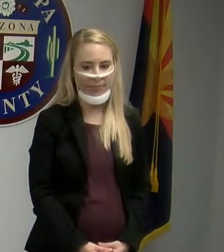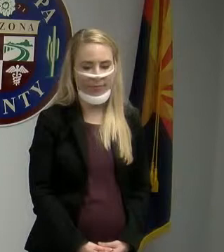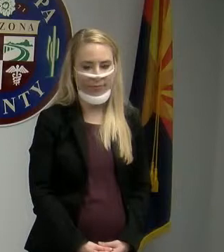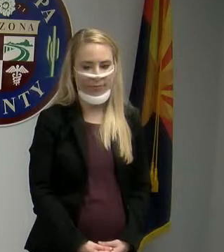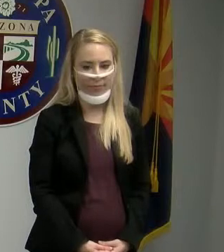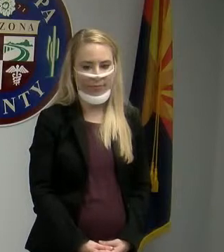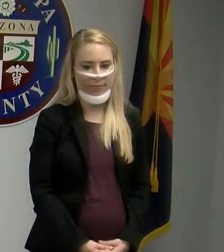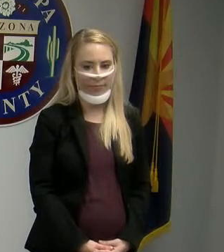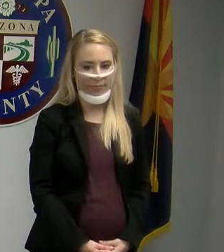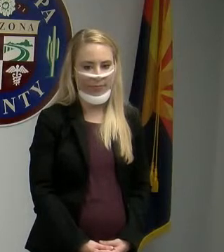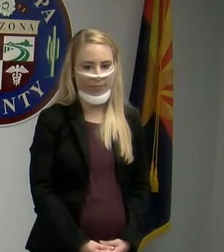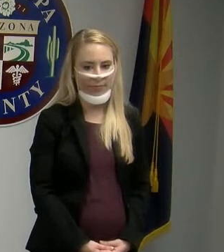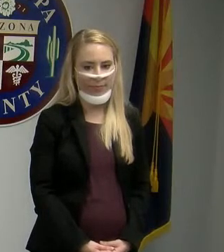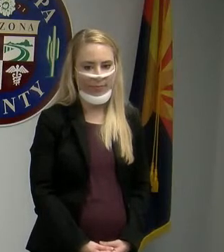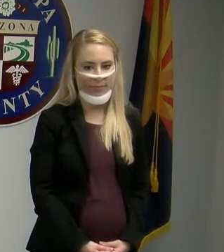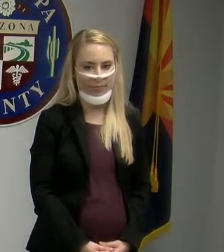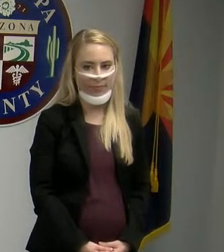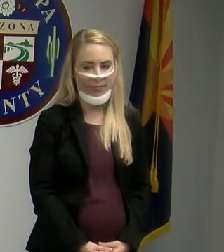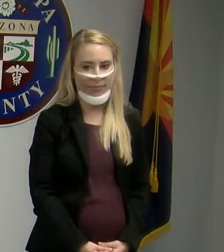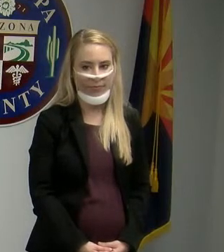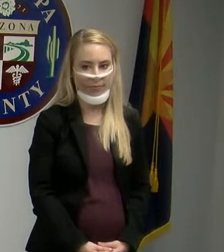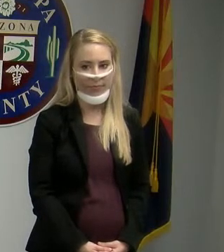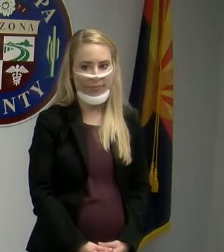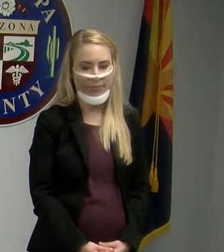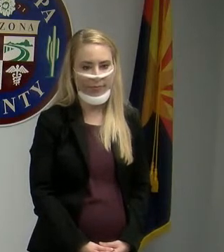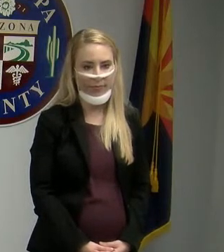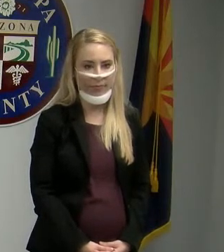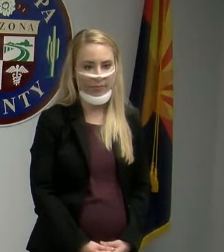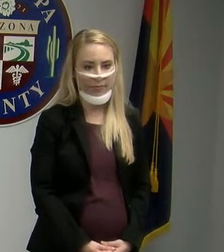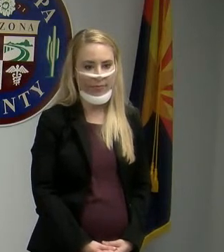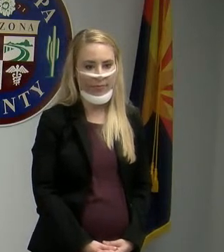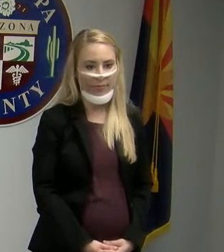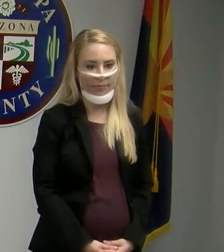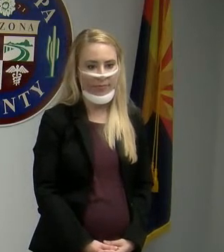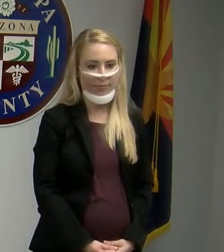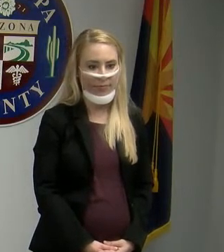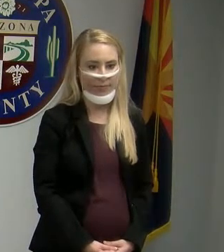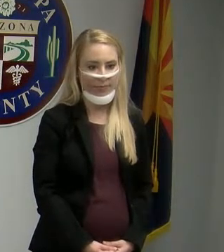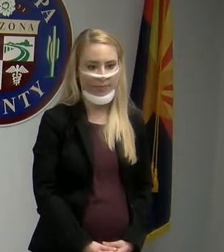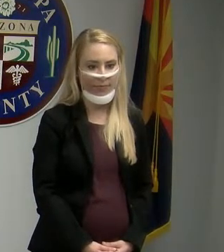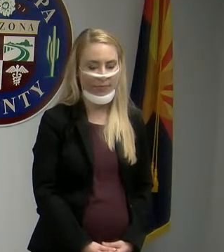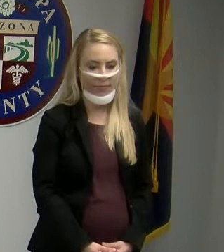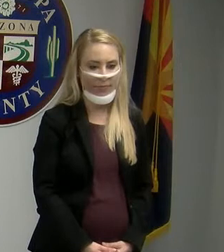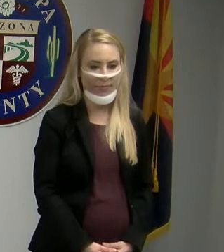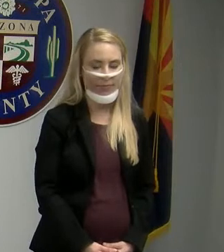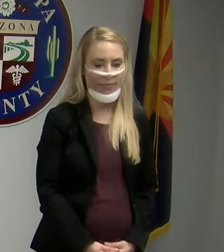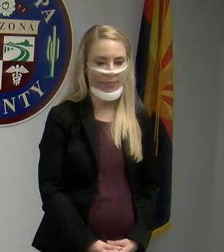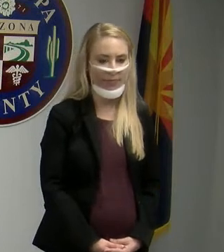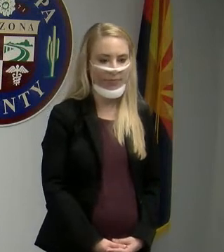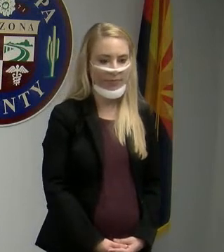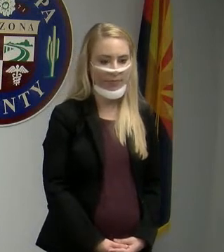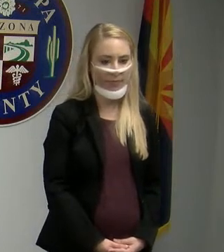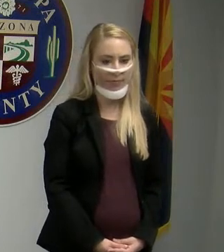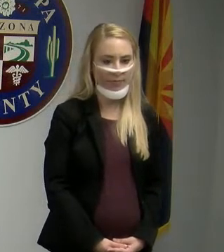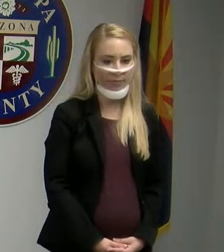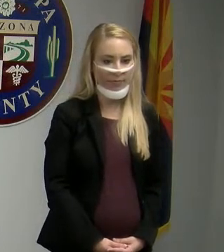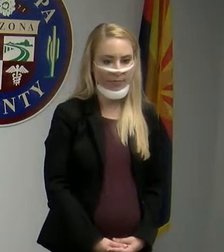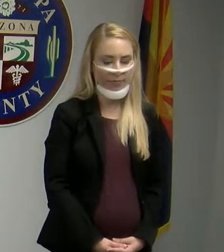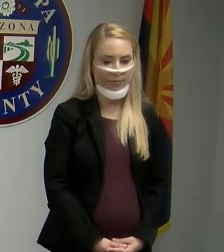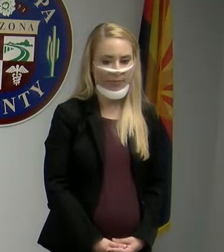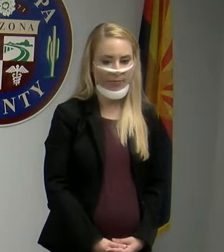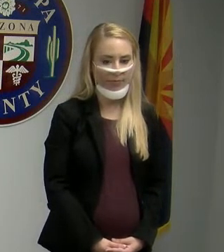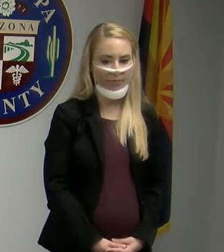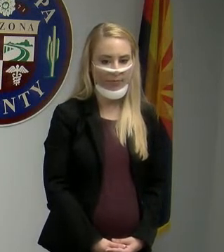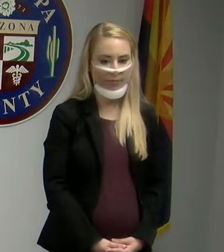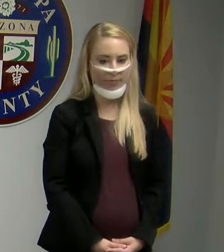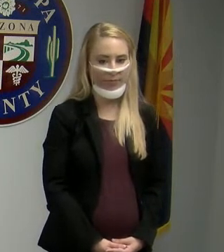importante que se enteren que los hospitales, al igual que las casas funerarias, no tienen que reportar los números de capacidad en cuestión de morgue.